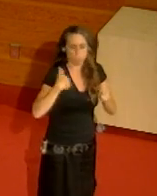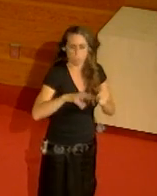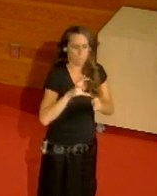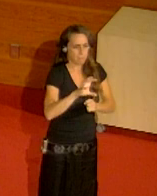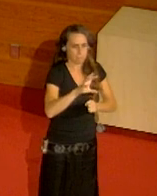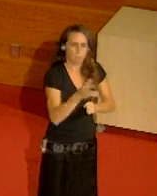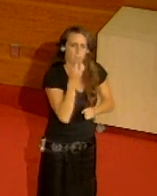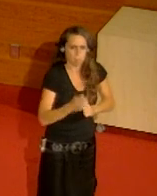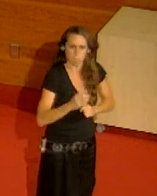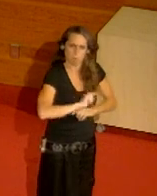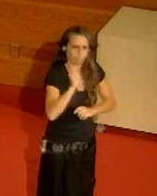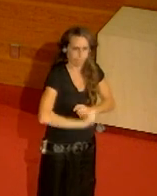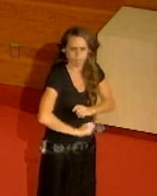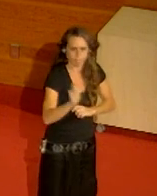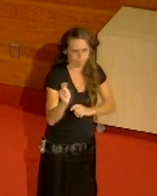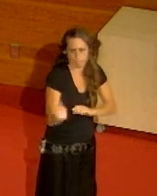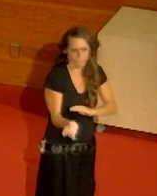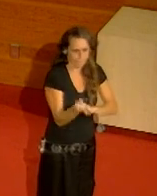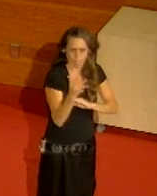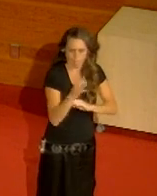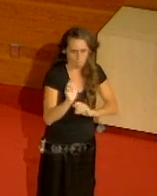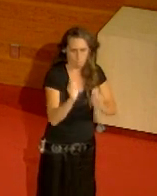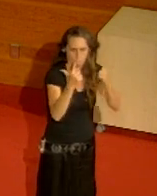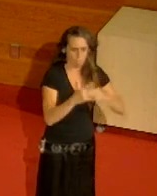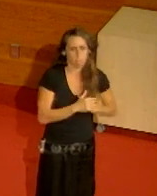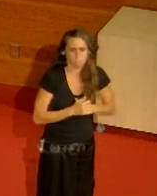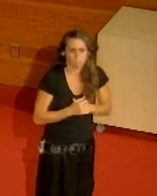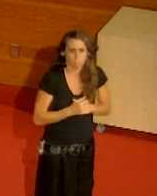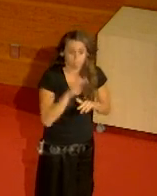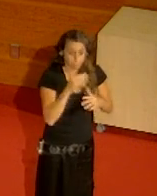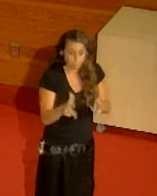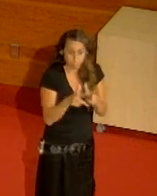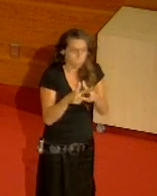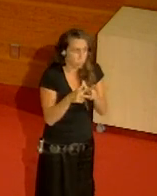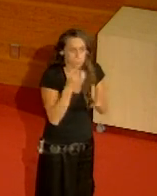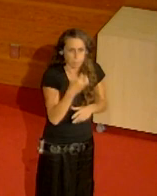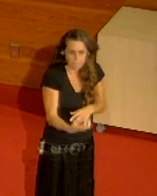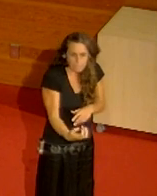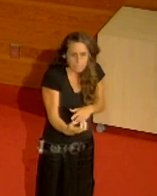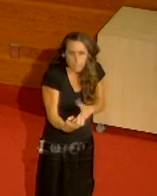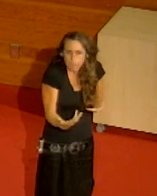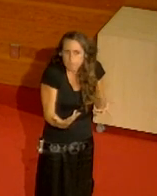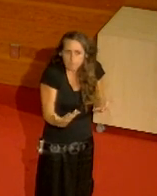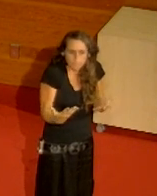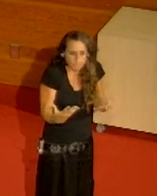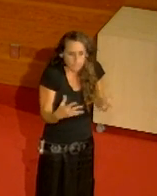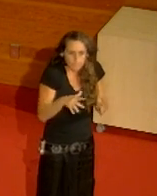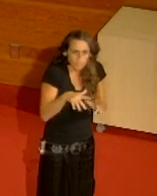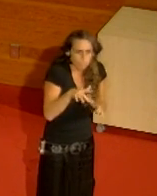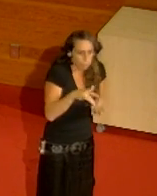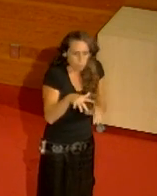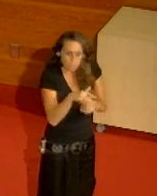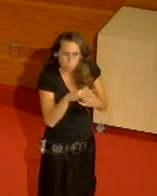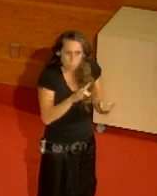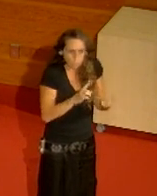y en estos momentos Pues creo que la sociedad de realidad atraviesa un punto de inflexión no sé si siguen en la actualidad sobre Israel lleva